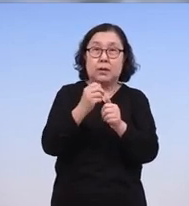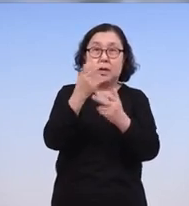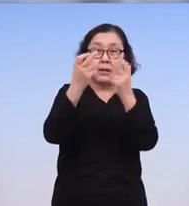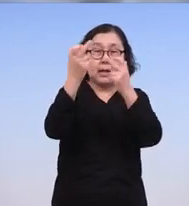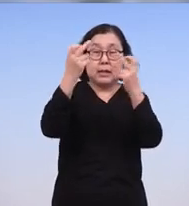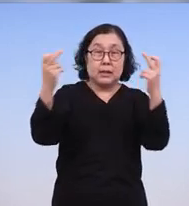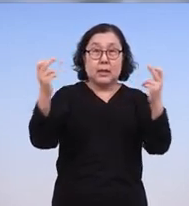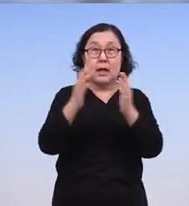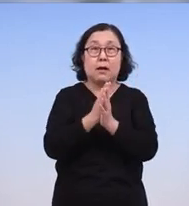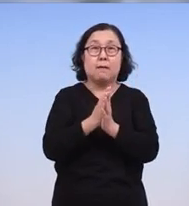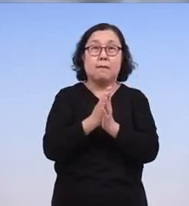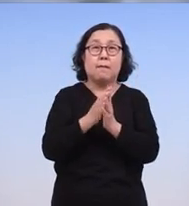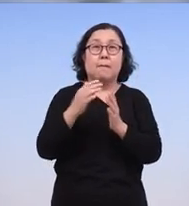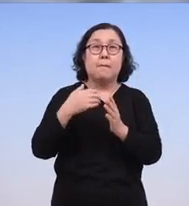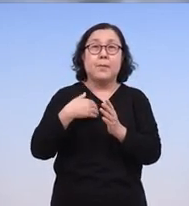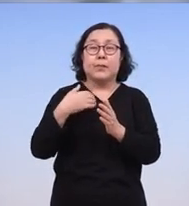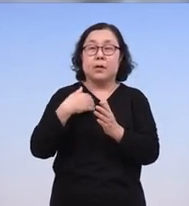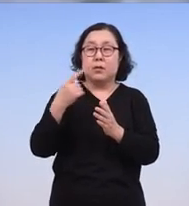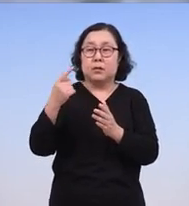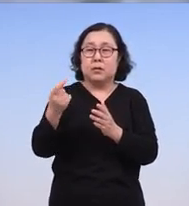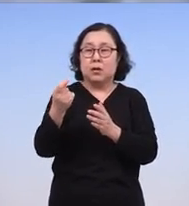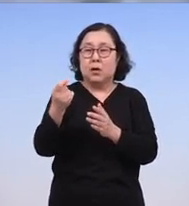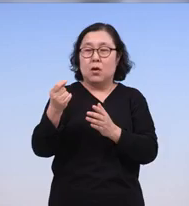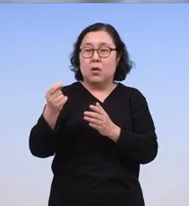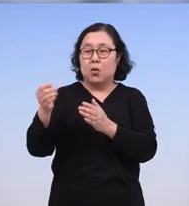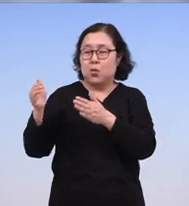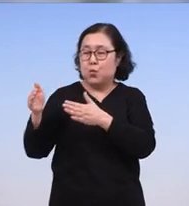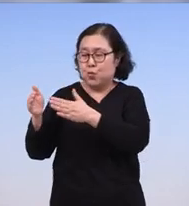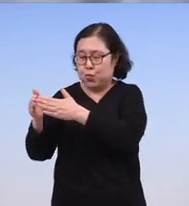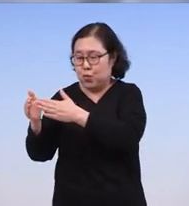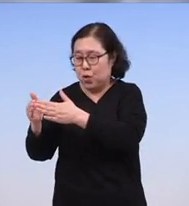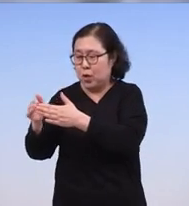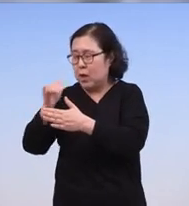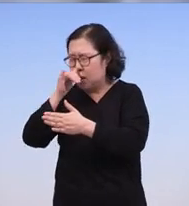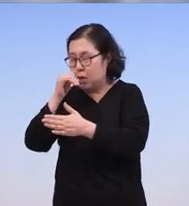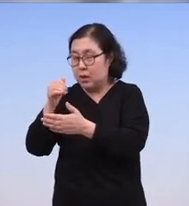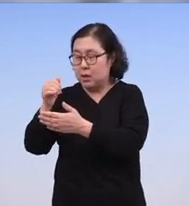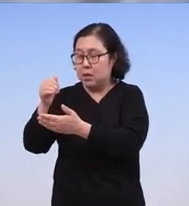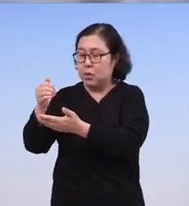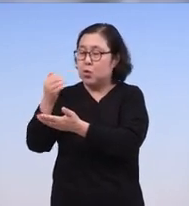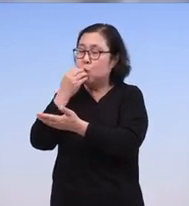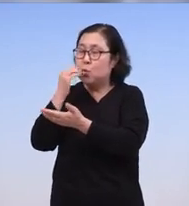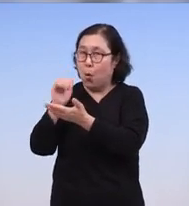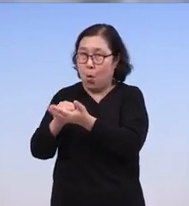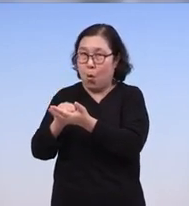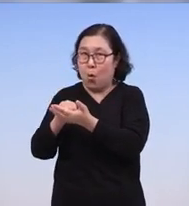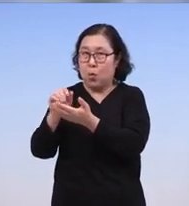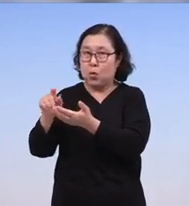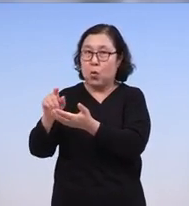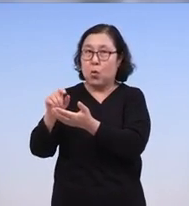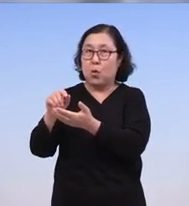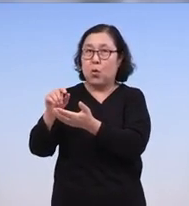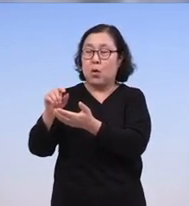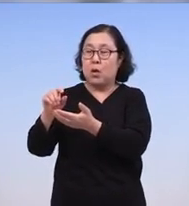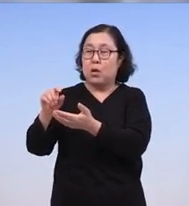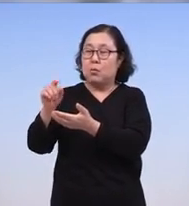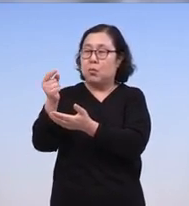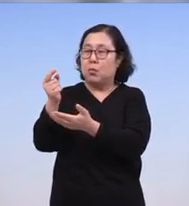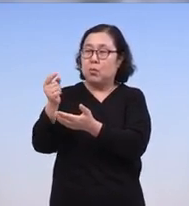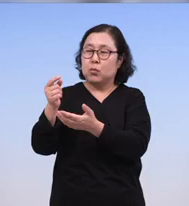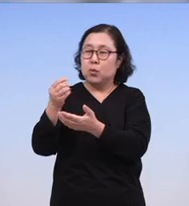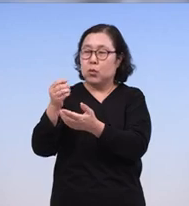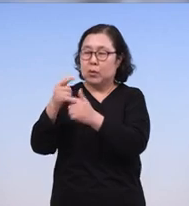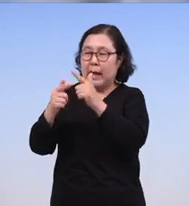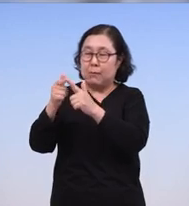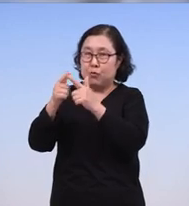이름 없는 그 구석진데 아무도 눈길 하나 주는 데 없는 그곳에서 하나님의 창조 질서를 따라 그 키라 그래봐야 그게